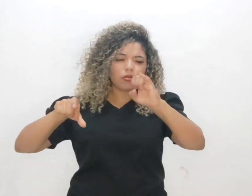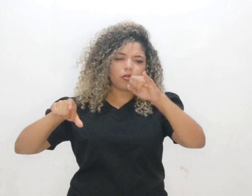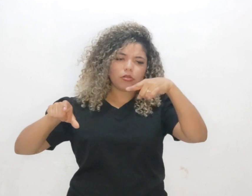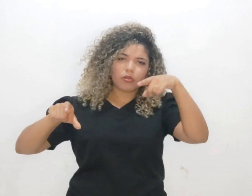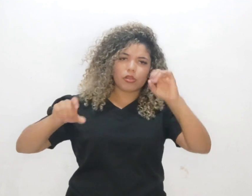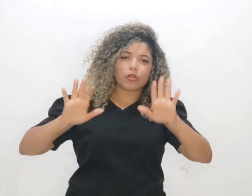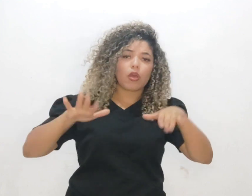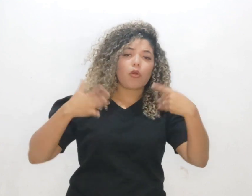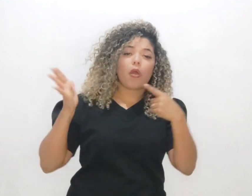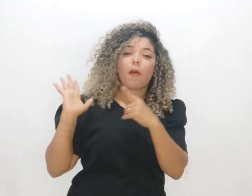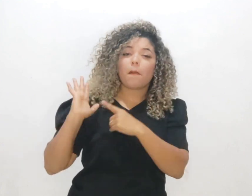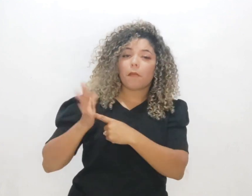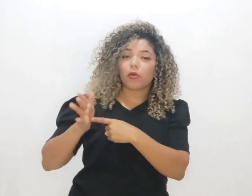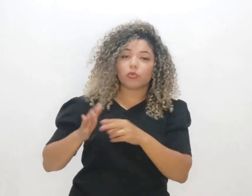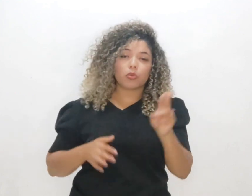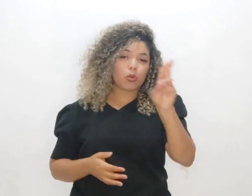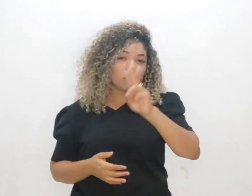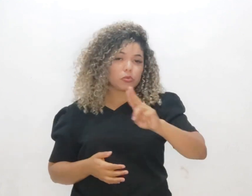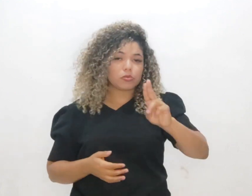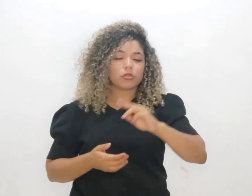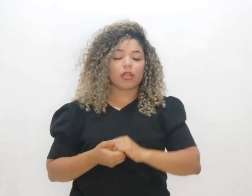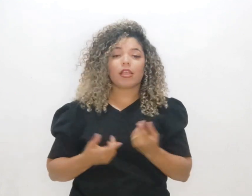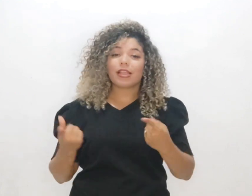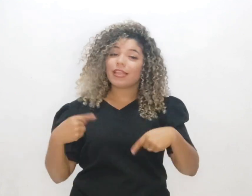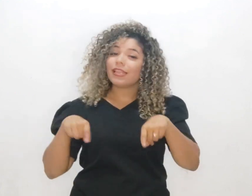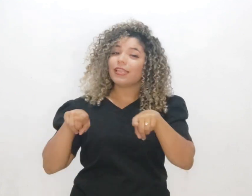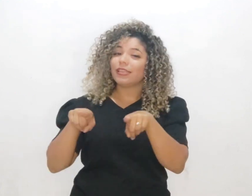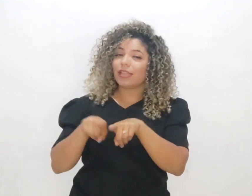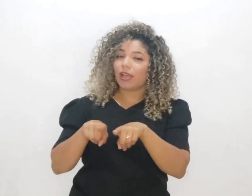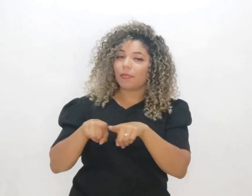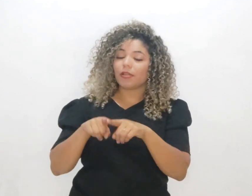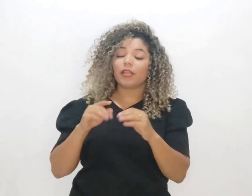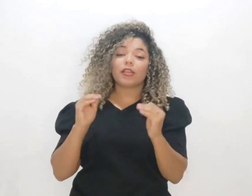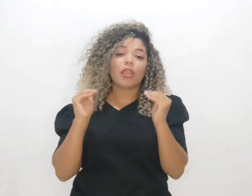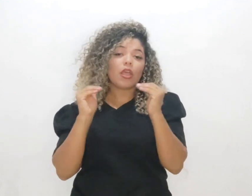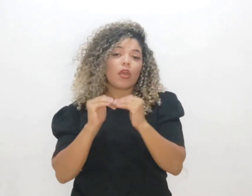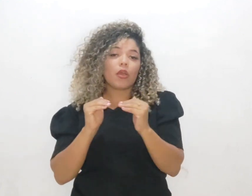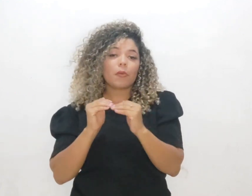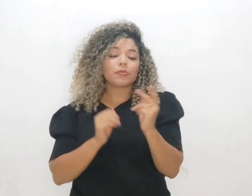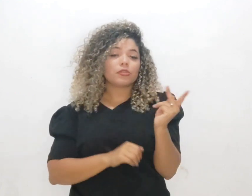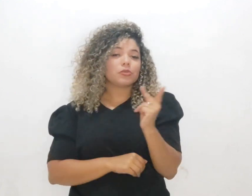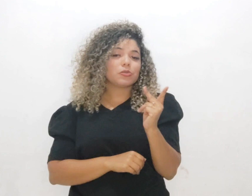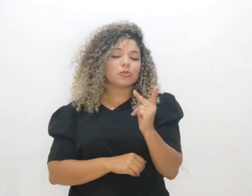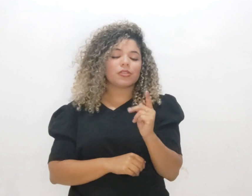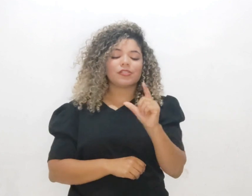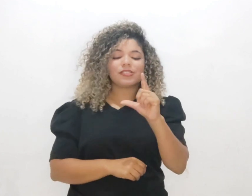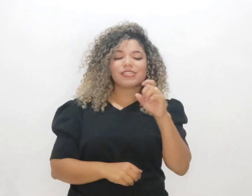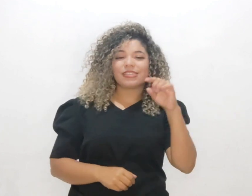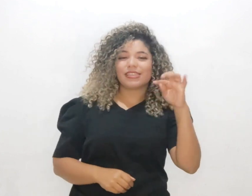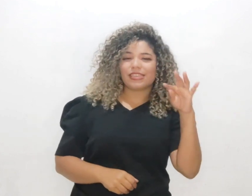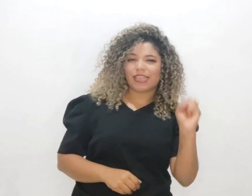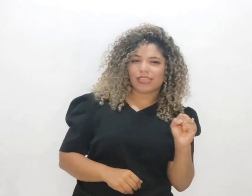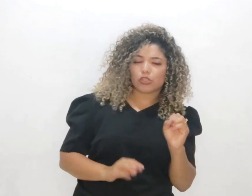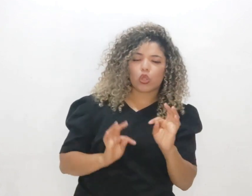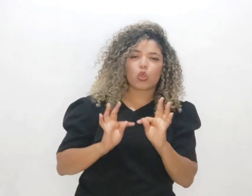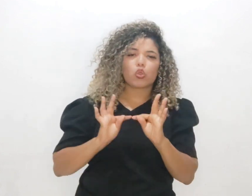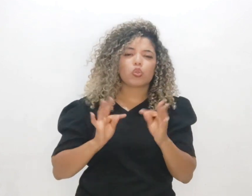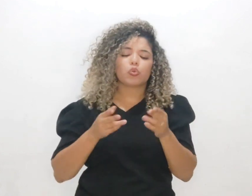vamos utilizar e também da combinação entre os dentes das engrenagens. Tudo isso vai fazer uma diferença para